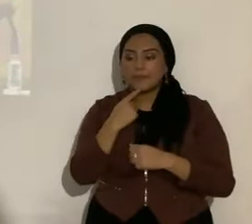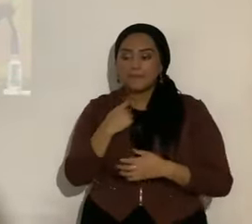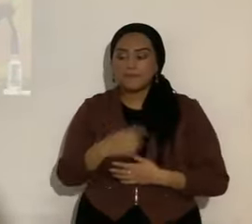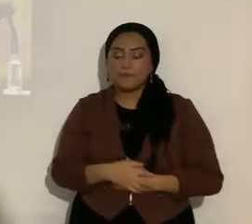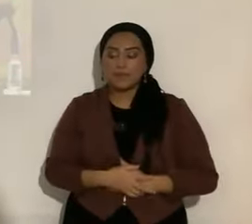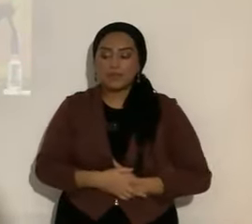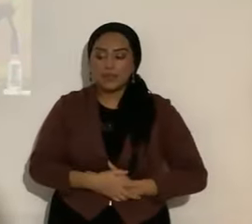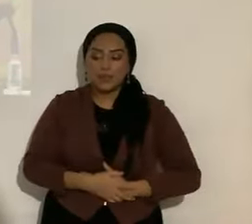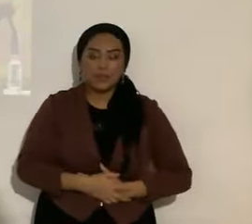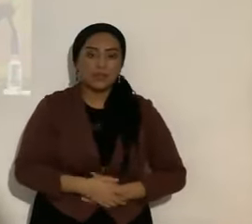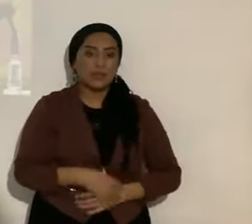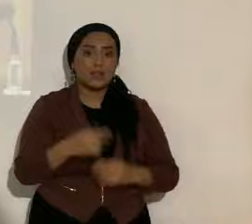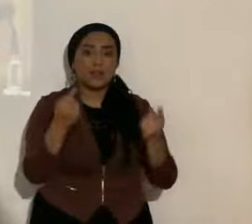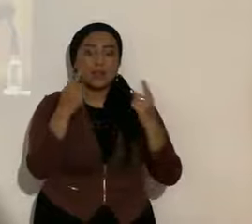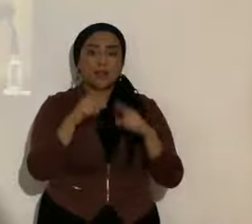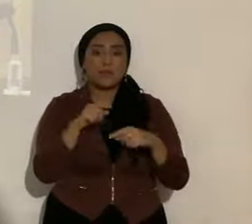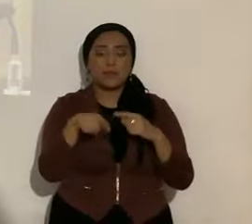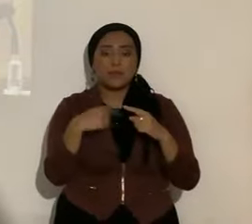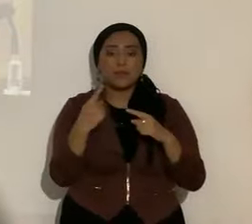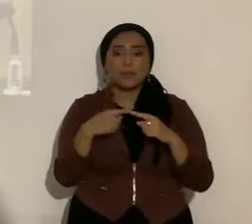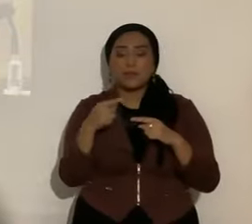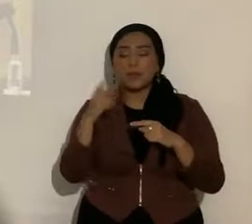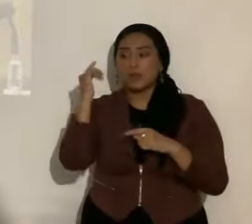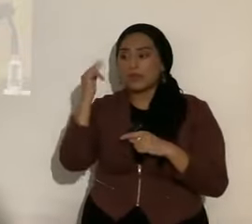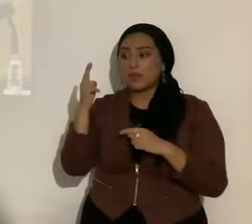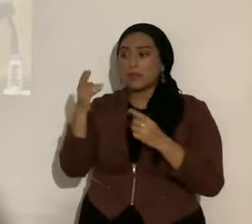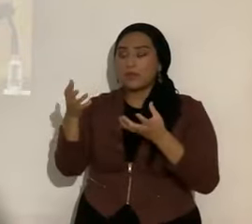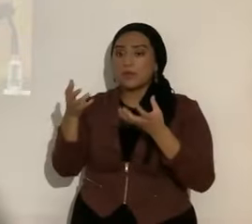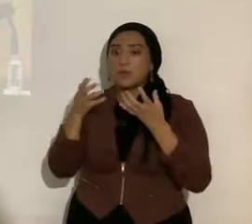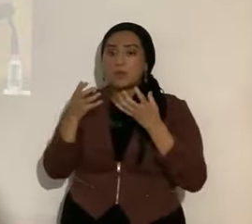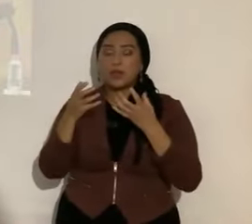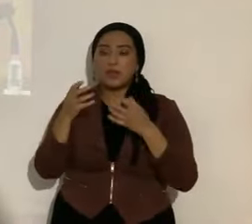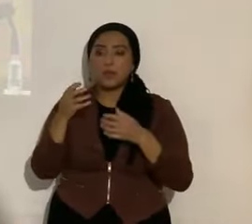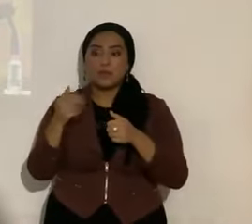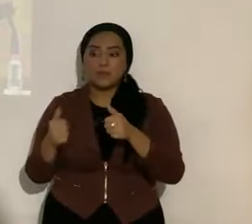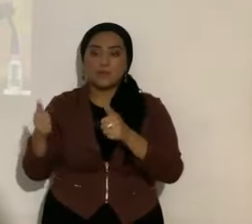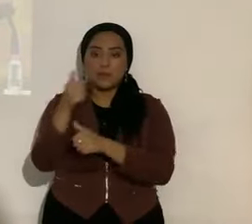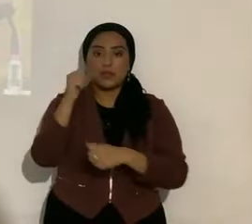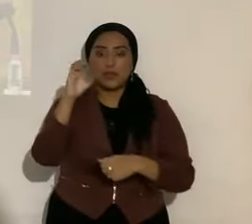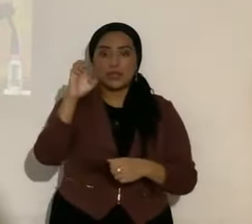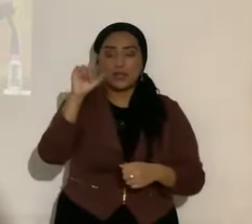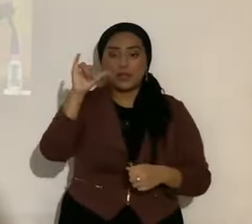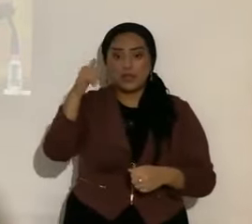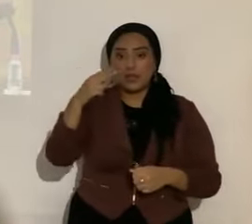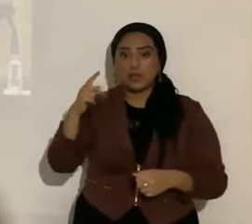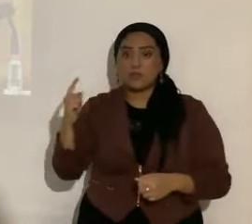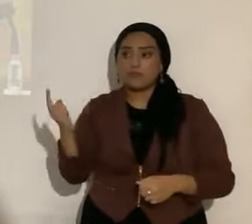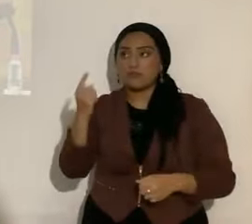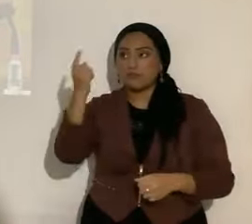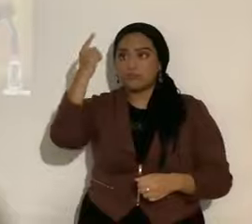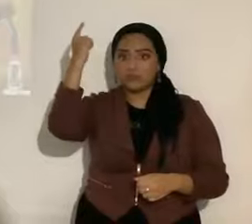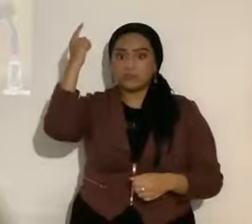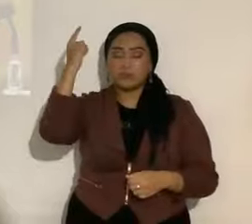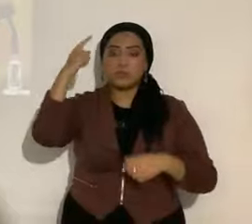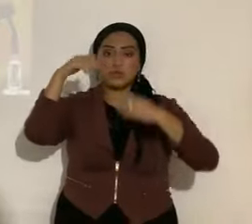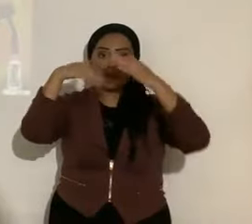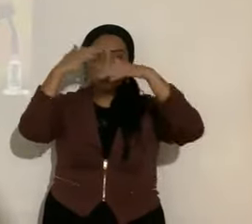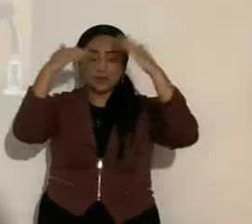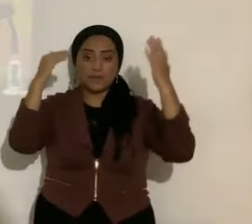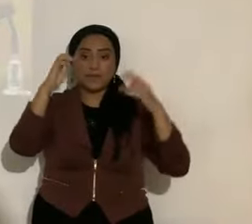así: aconteció que cuando quiso Yahweh alzar a Elías en un torbellino al